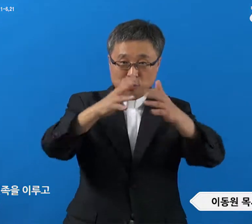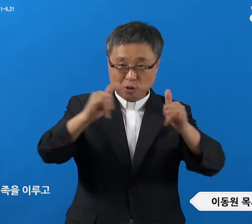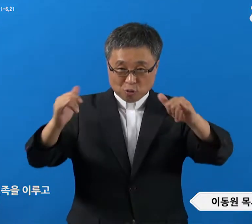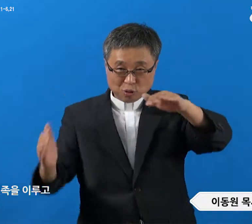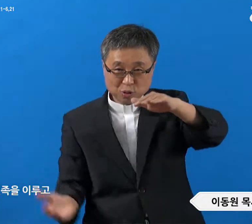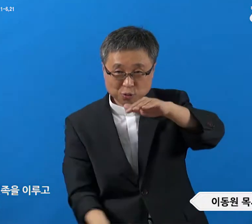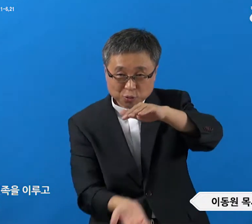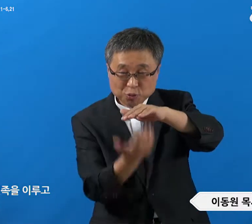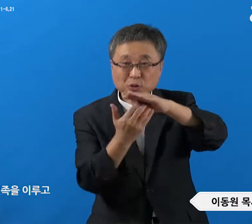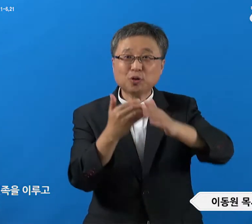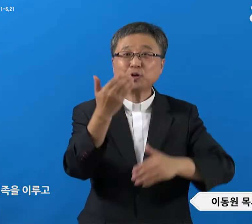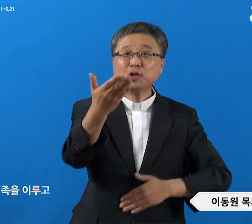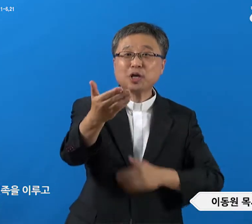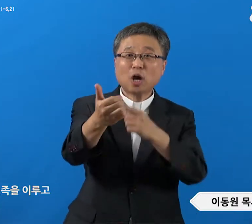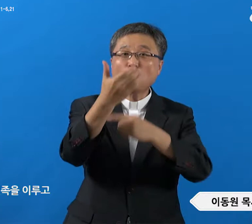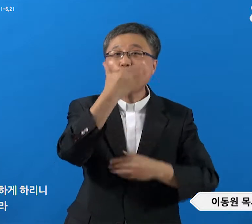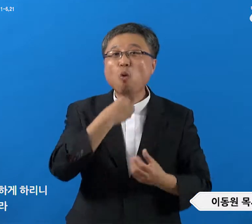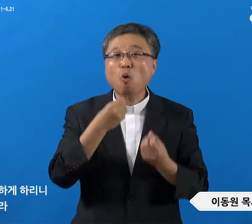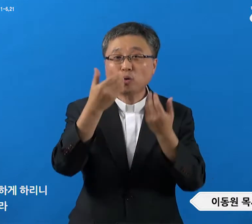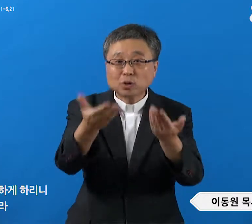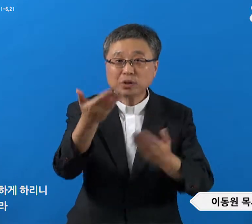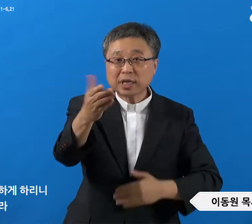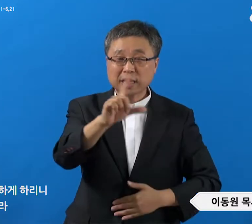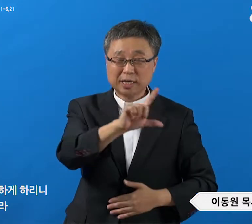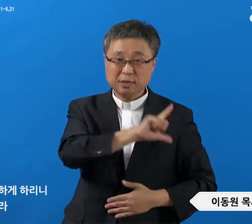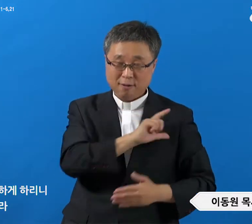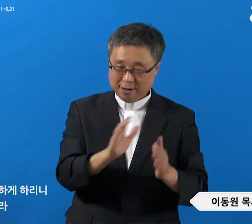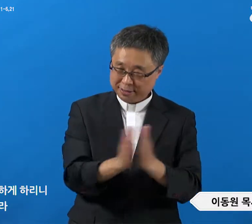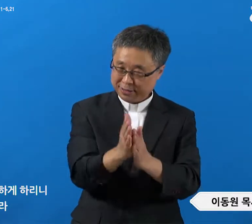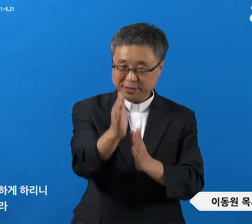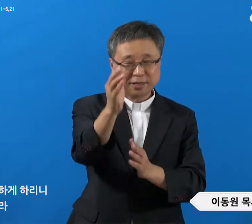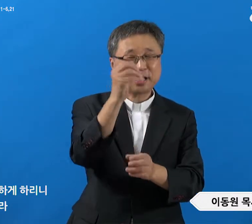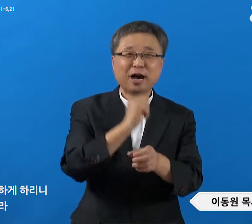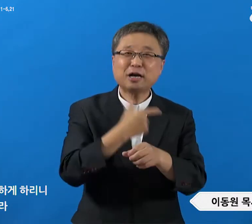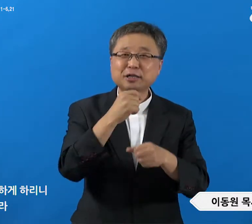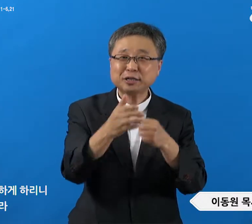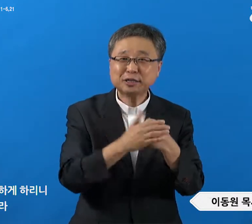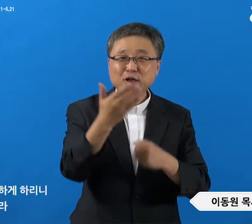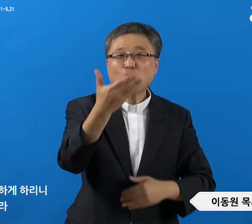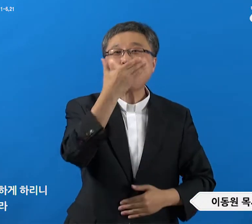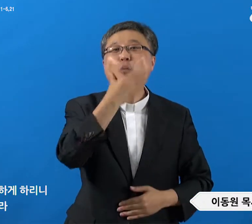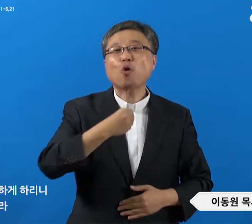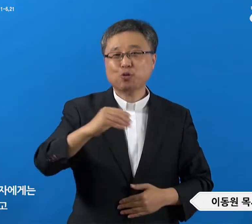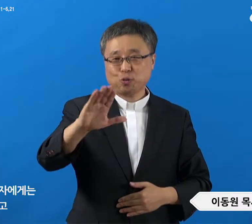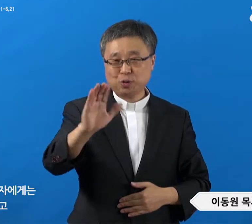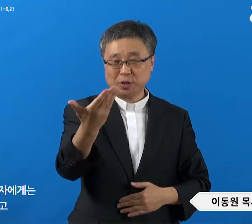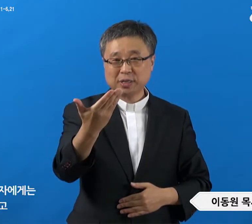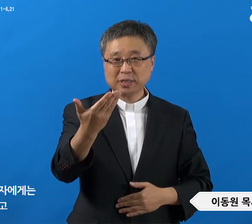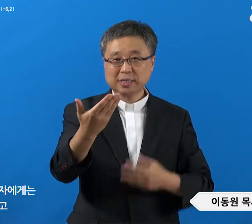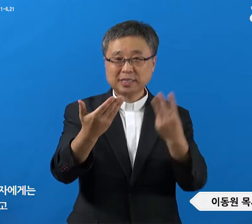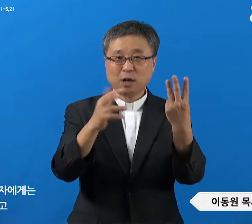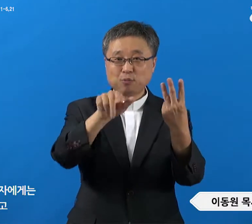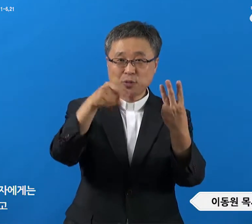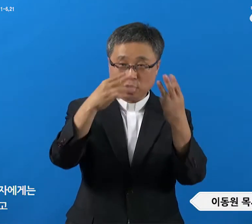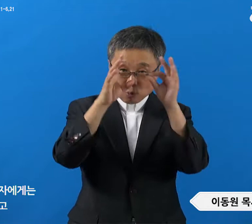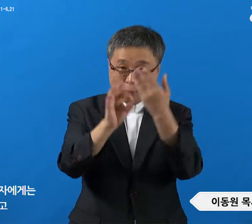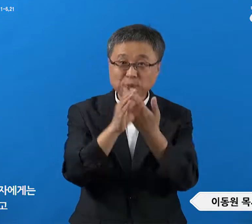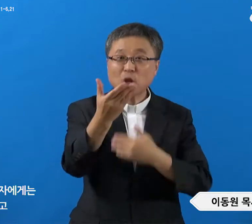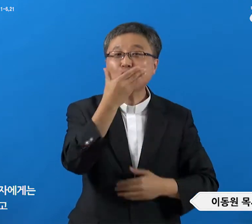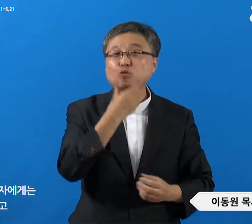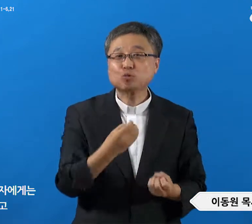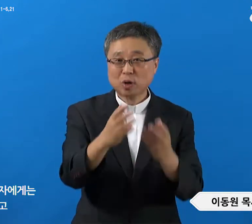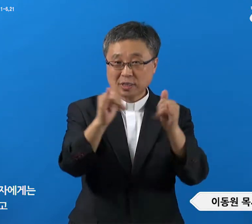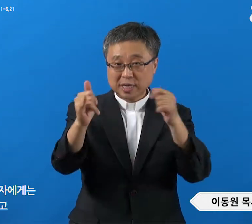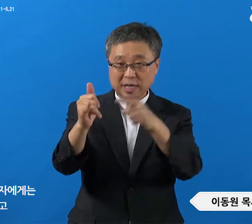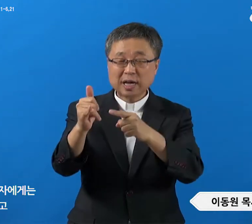민족을 이루고 내게 복을 주어 내 이름을 창대하게 하리니 너는 복이 될지라. 3절. 너를